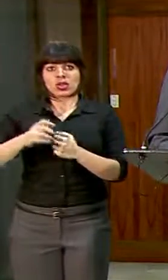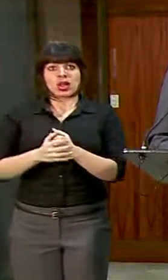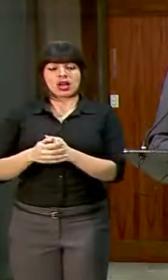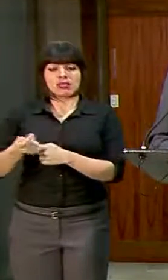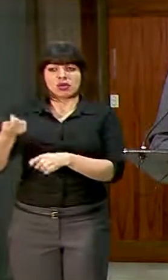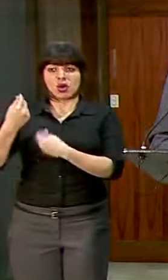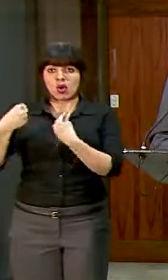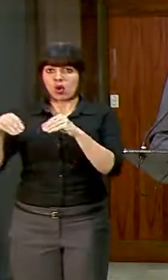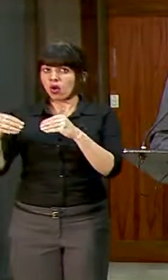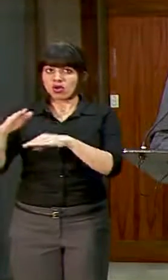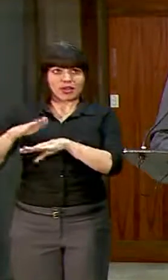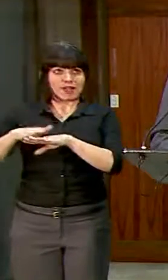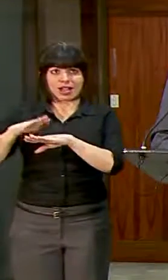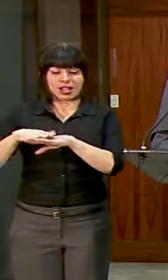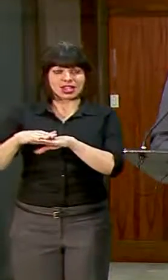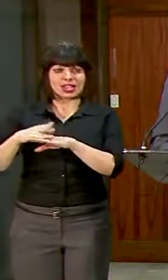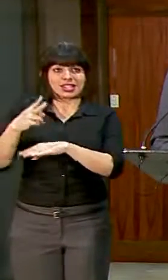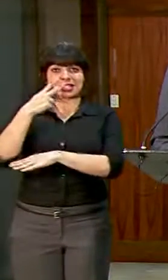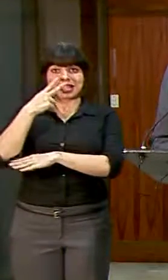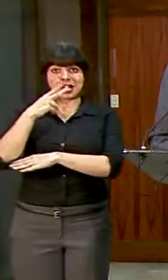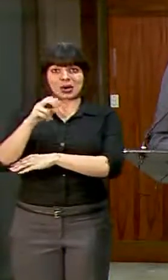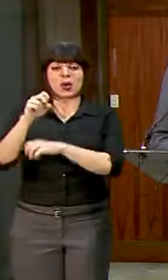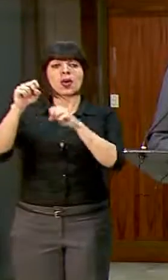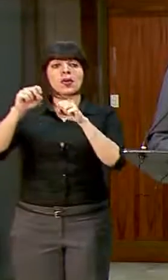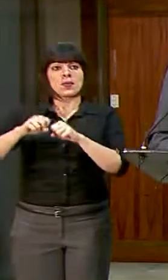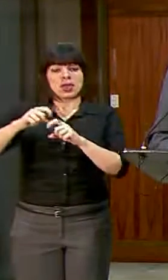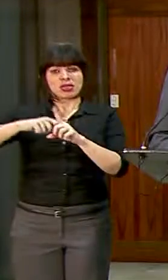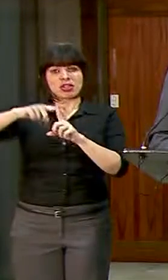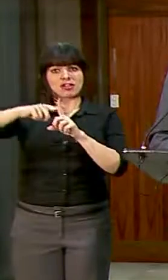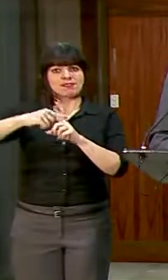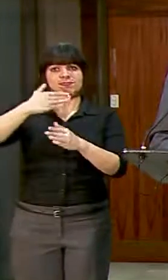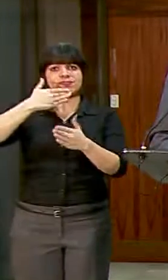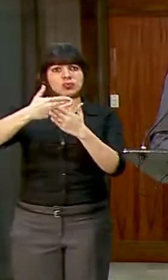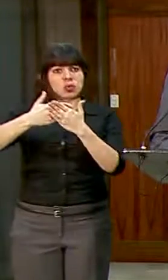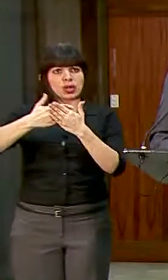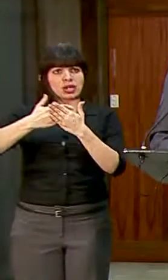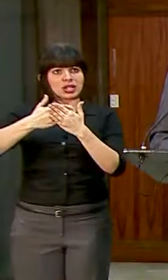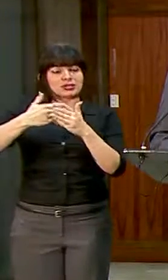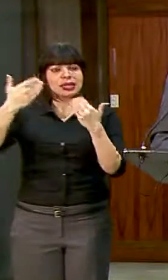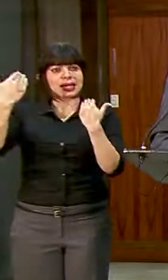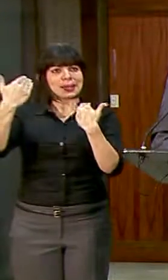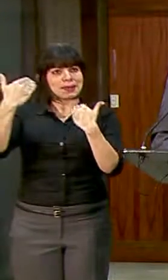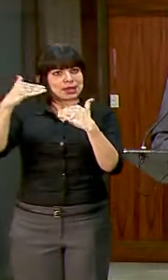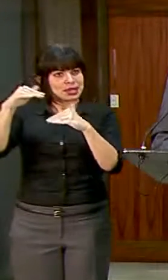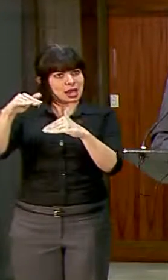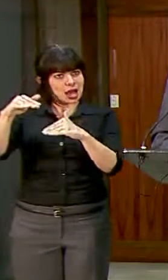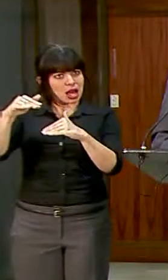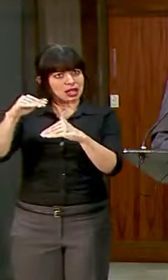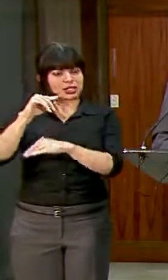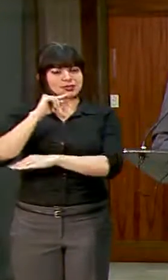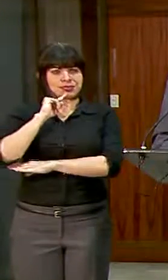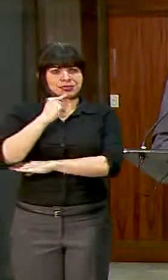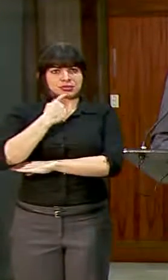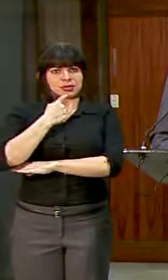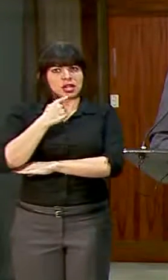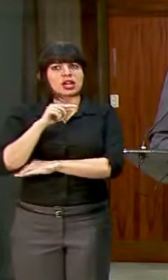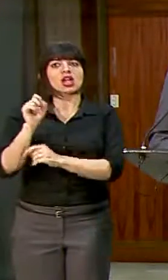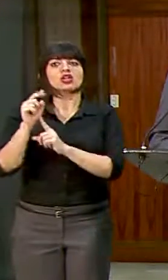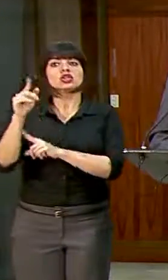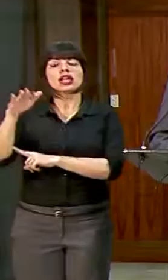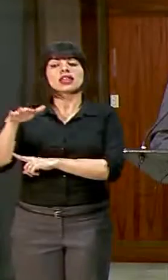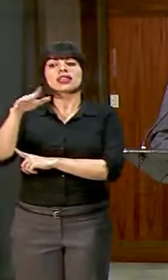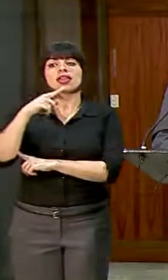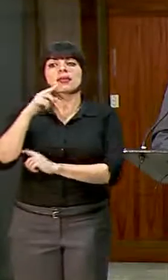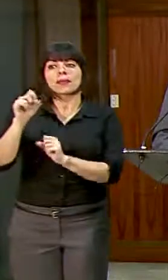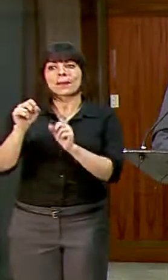contra el contrabando de cigarrillos puede, en muy buena medida, limitarlo seriamente, sin necesidad